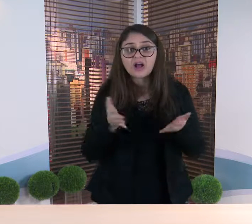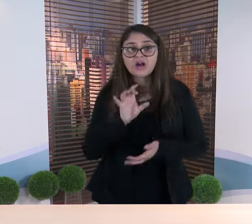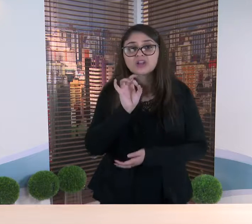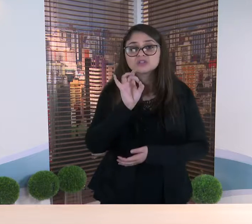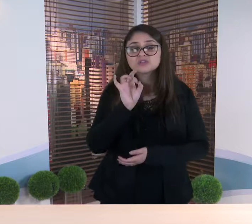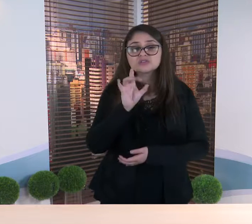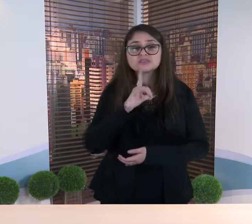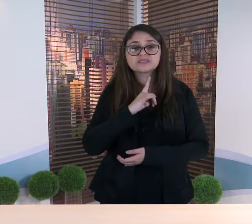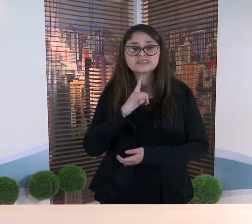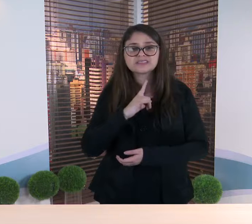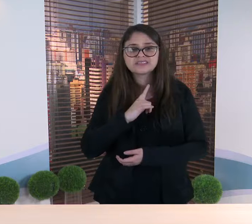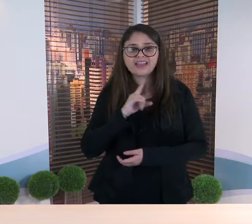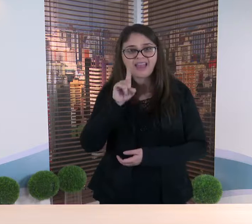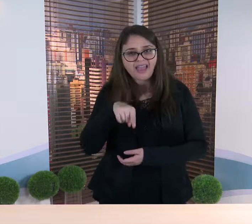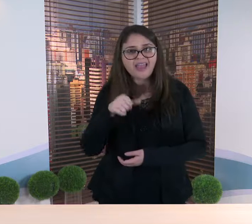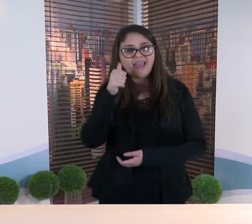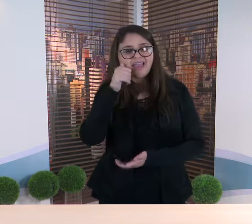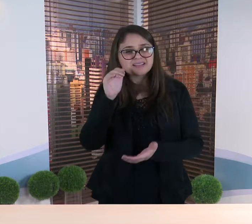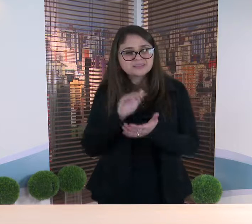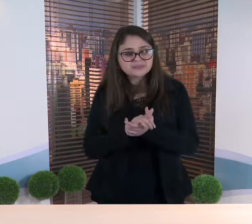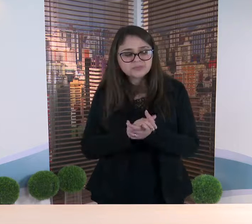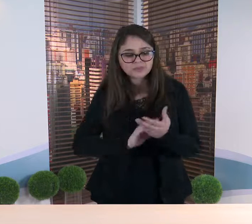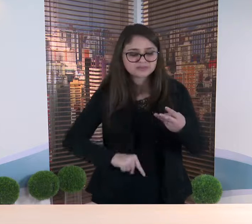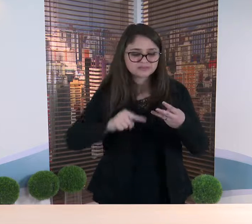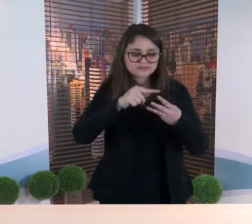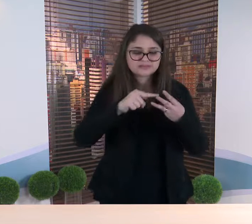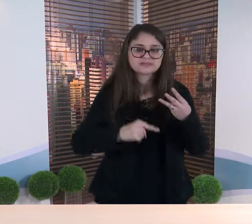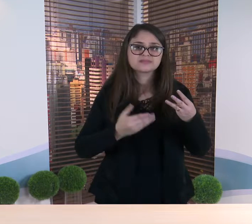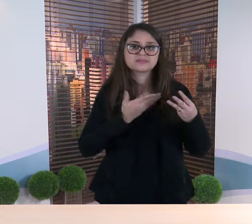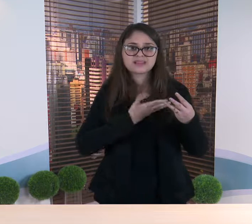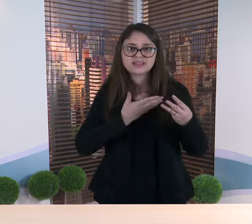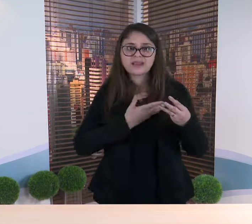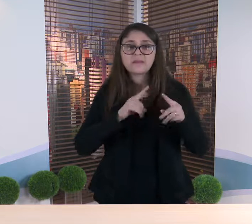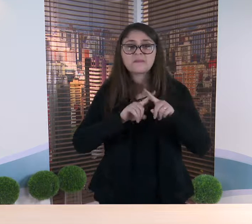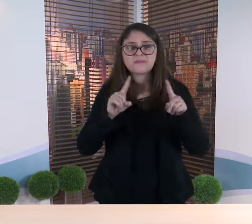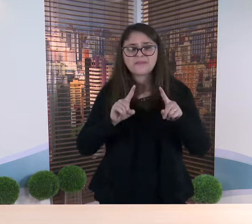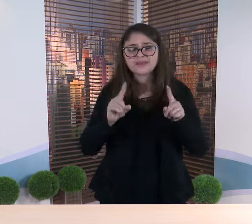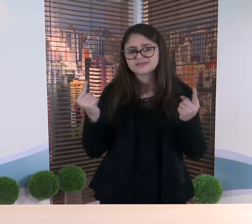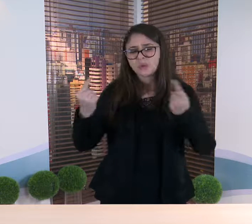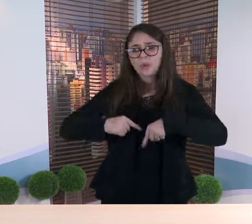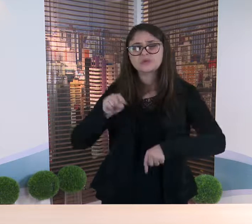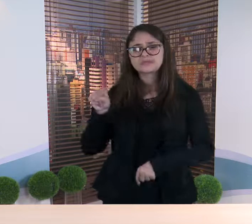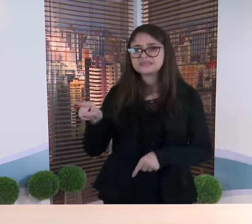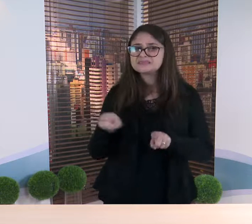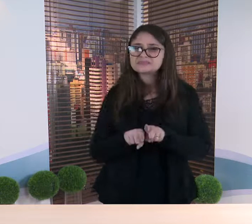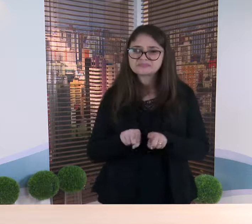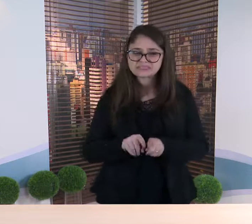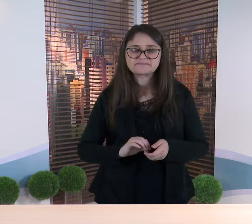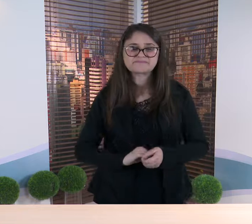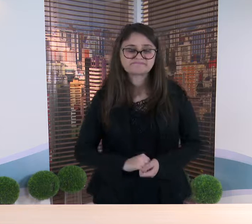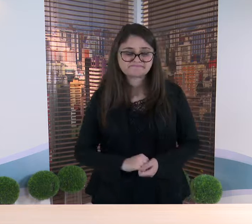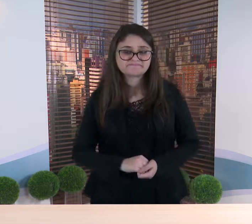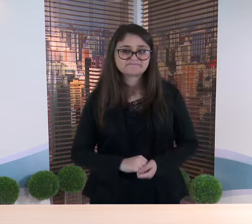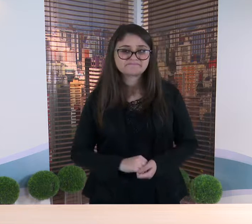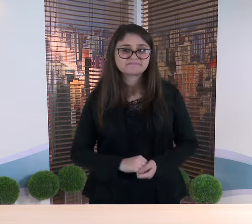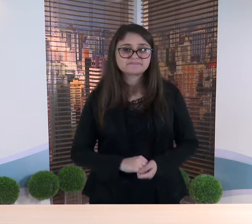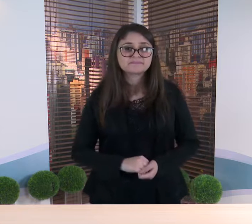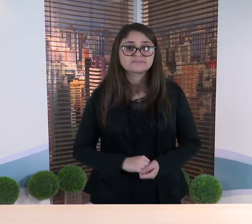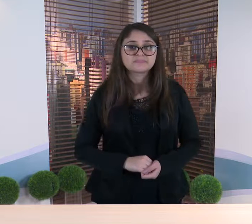e 3 amigos, e até mesmo eles se voltaram contra a sua pessoa. As visitas do